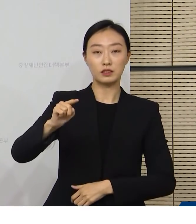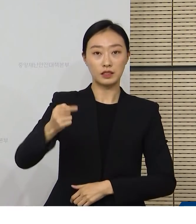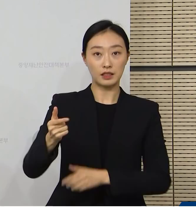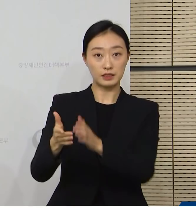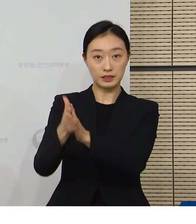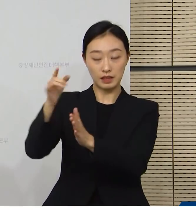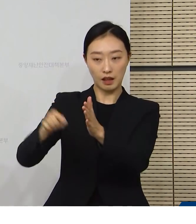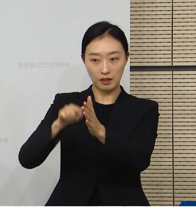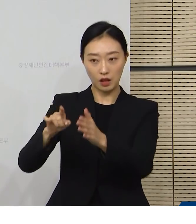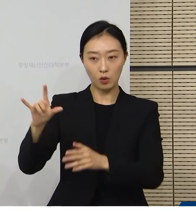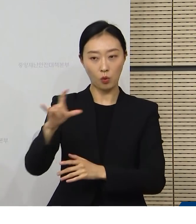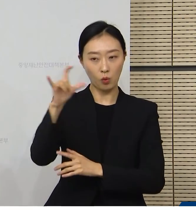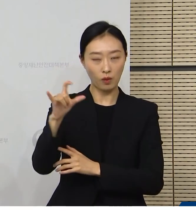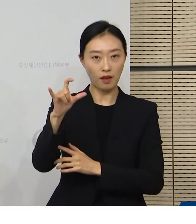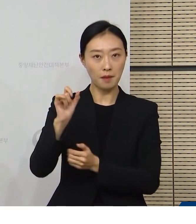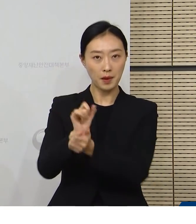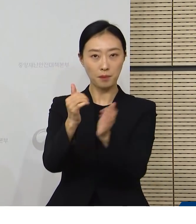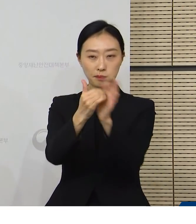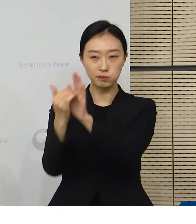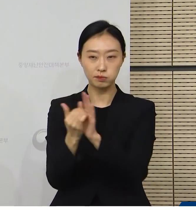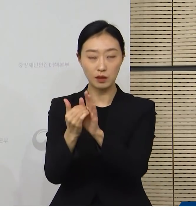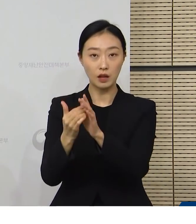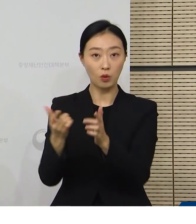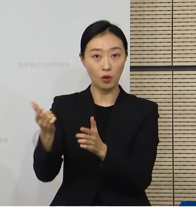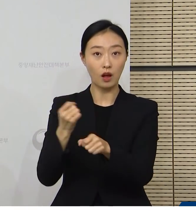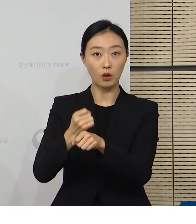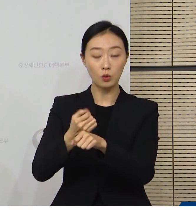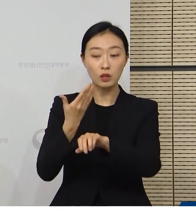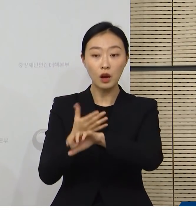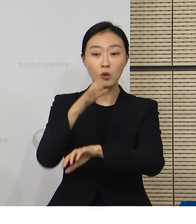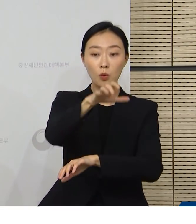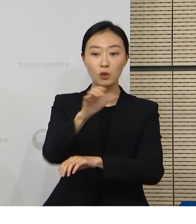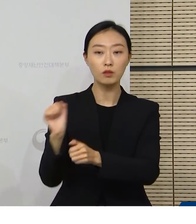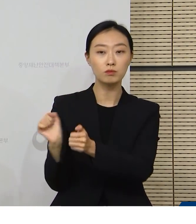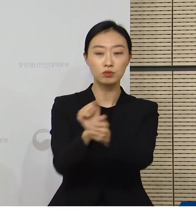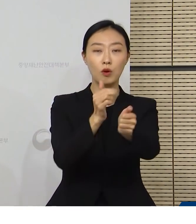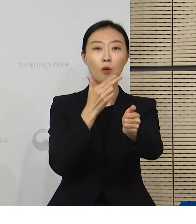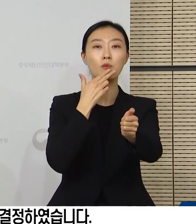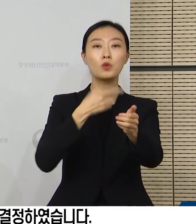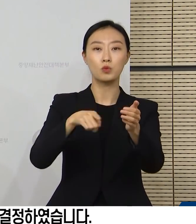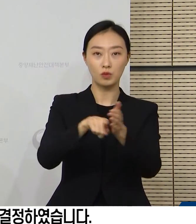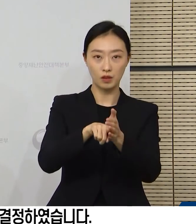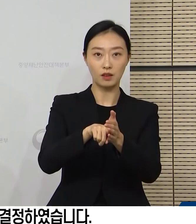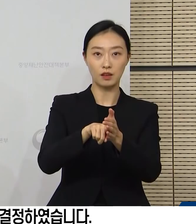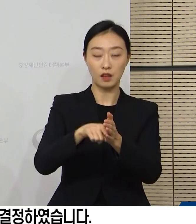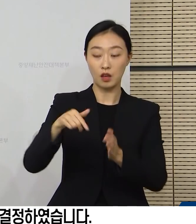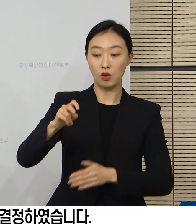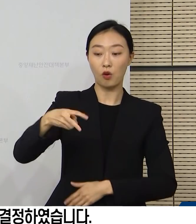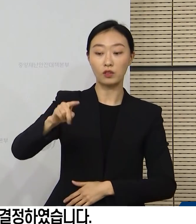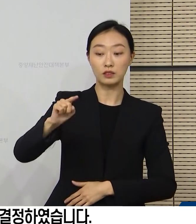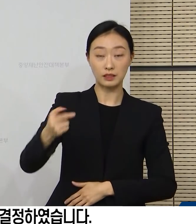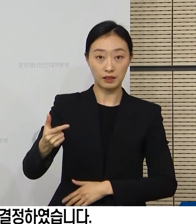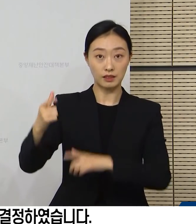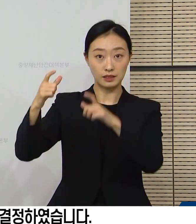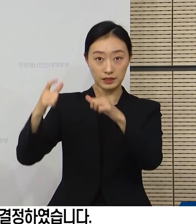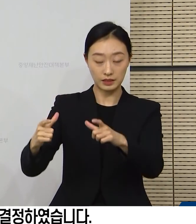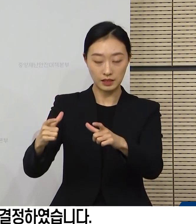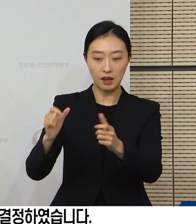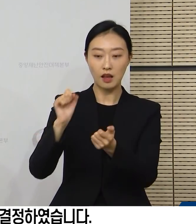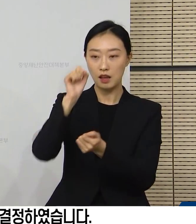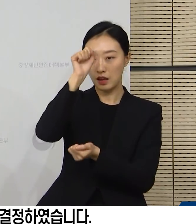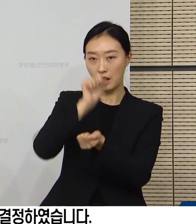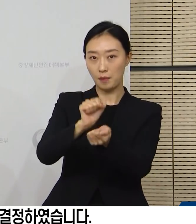코로나19를 통제하고 여타 경북 지역으로 확산되는 것을 방지하기 위하여 경산시를 감염병